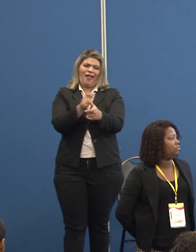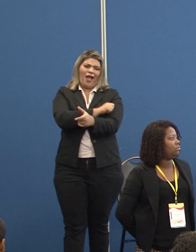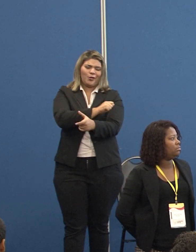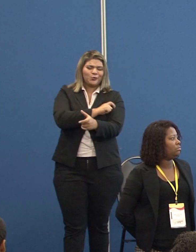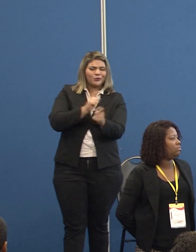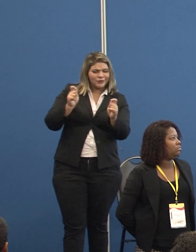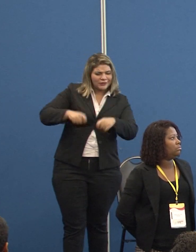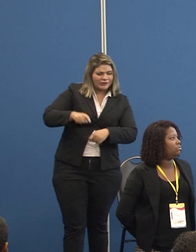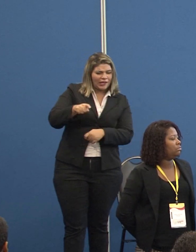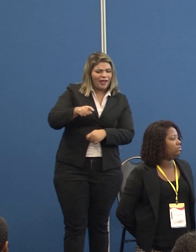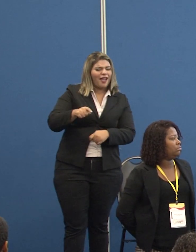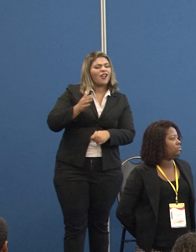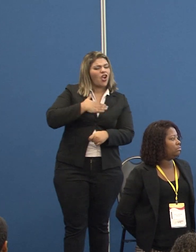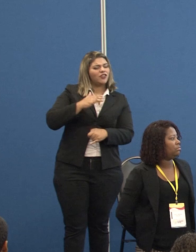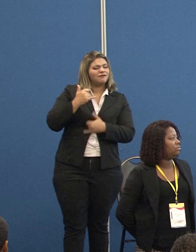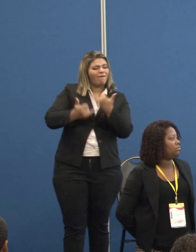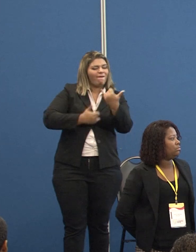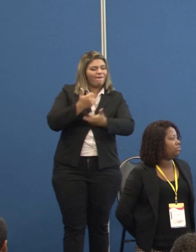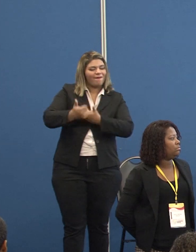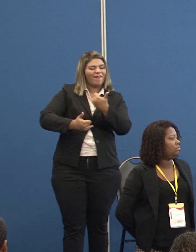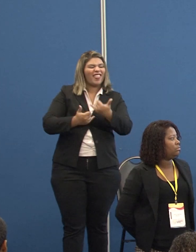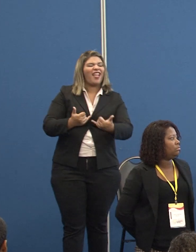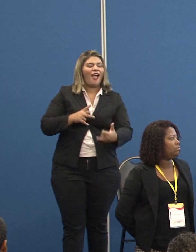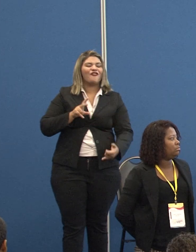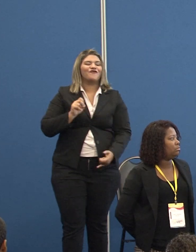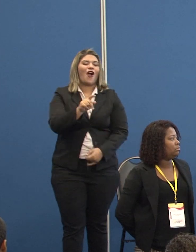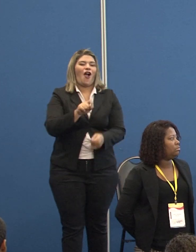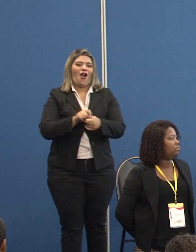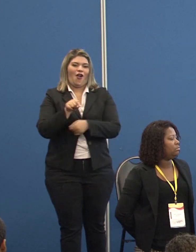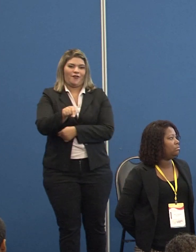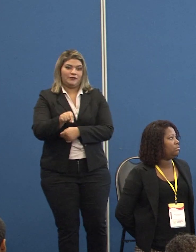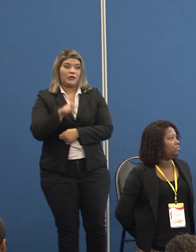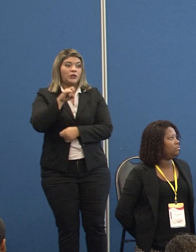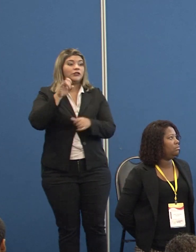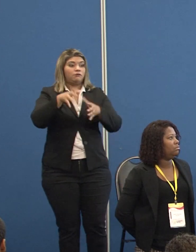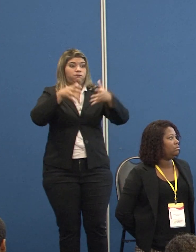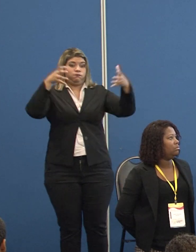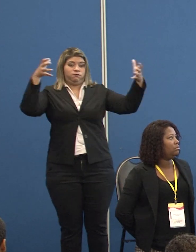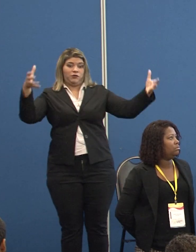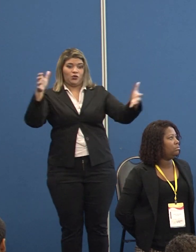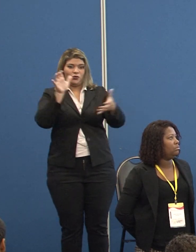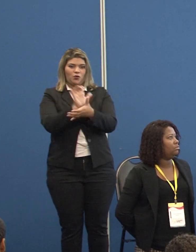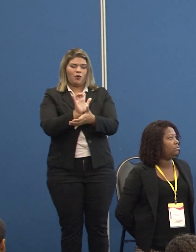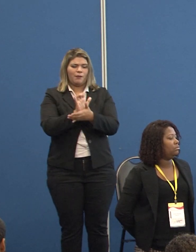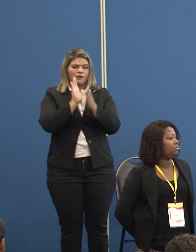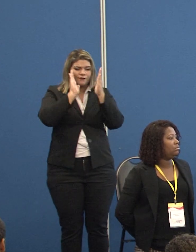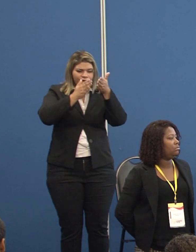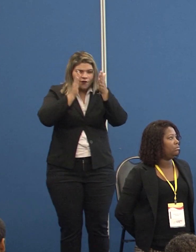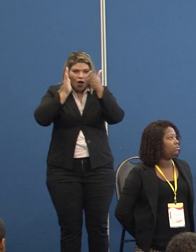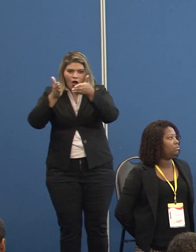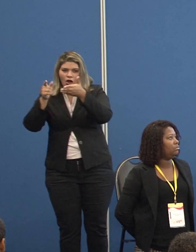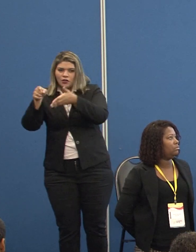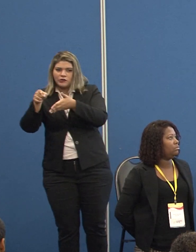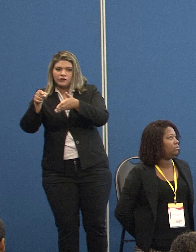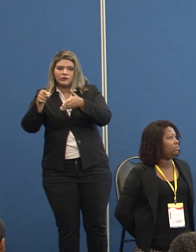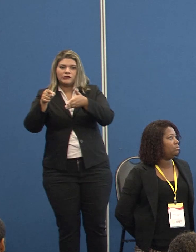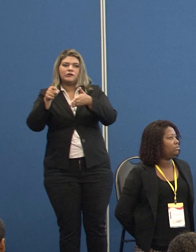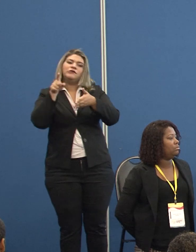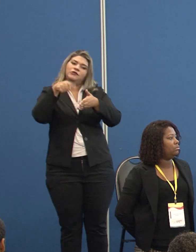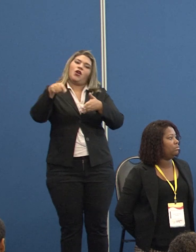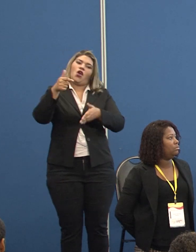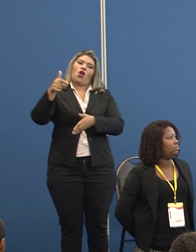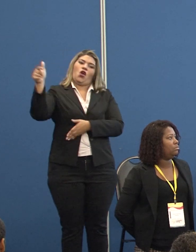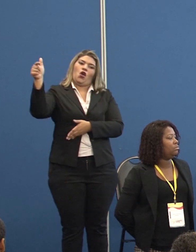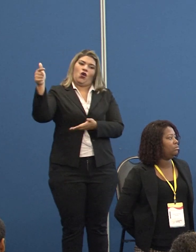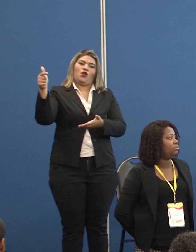no que vai favorecer ao menor. Mas se o meu público ele é maior, eu vou focar nos alunos maiores. Eu vou poder usar